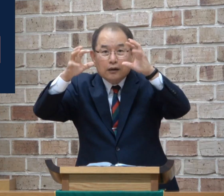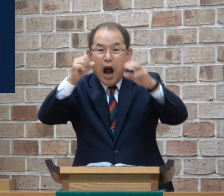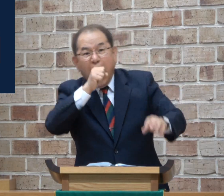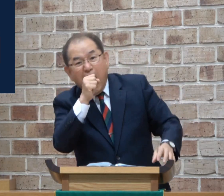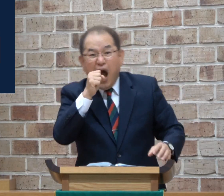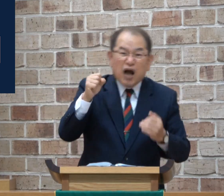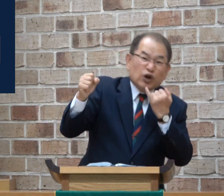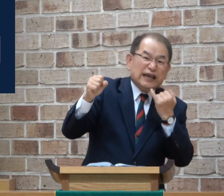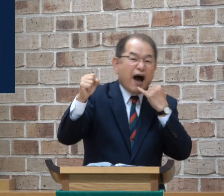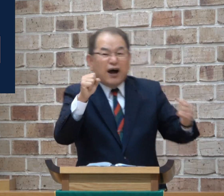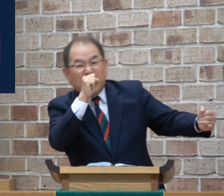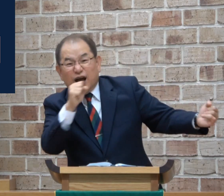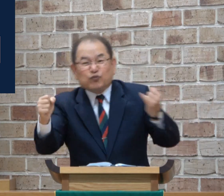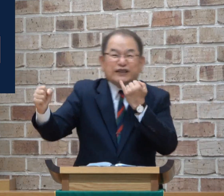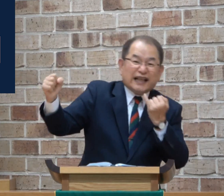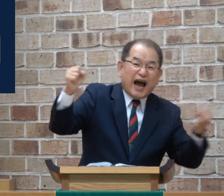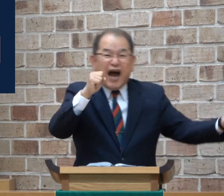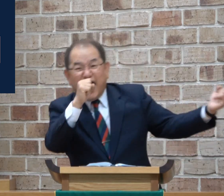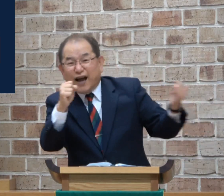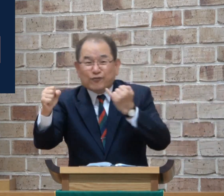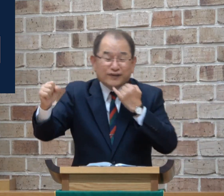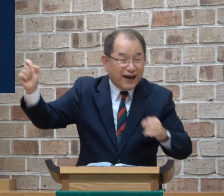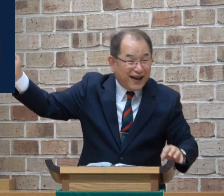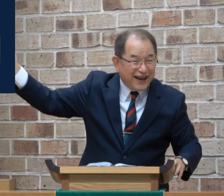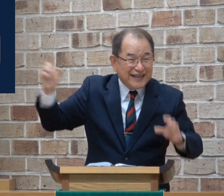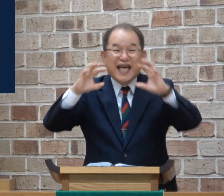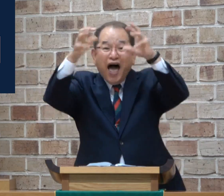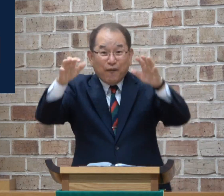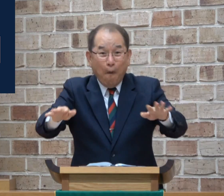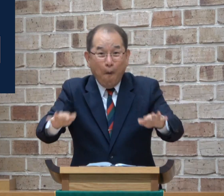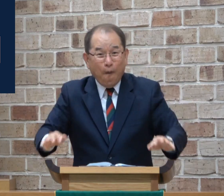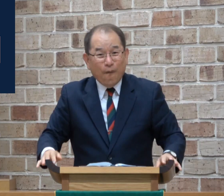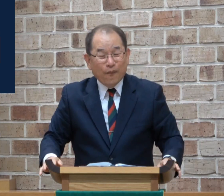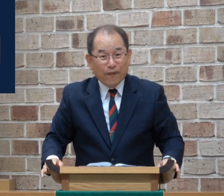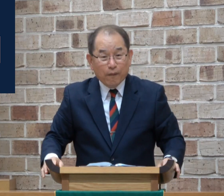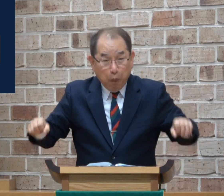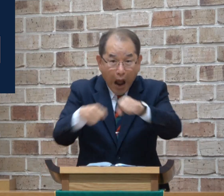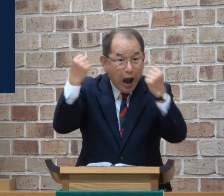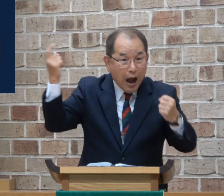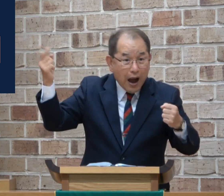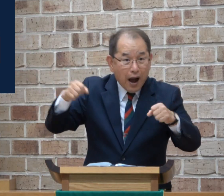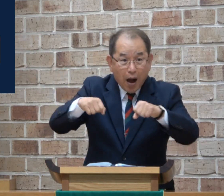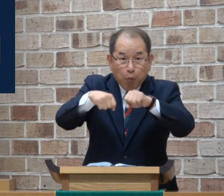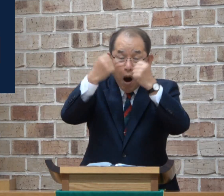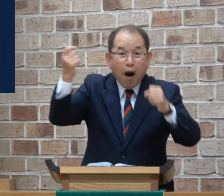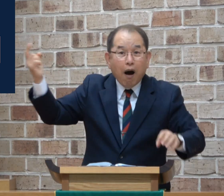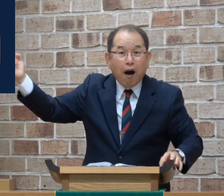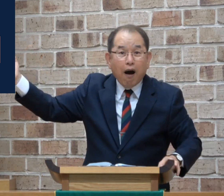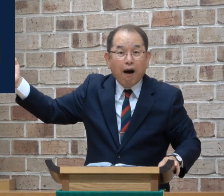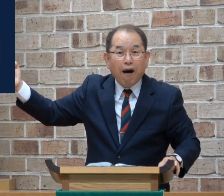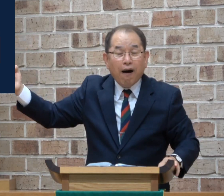노래를 하면서 또 많은 사람들이 괜찮아라는 단어를 사용하고 있습니다.